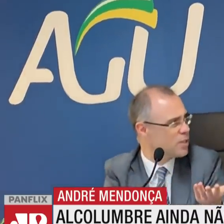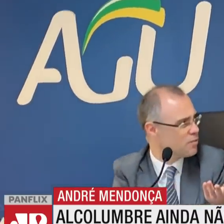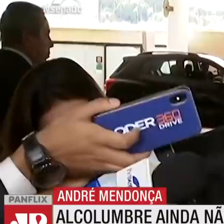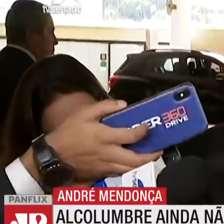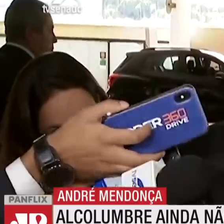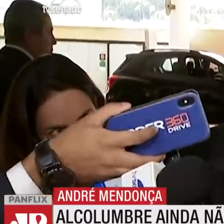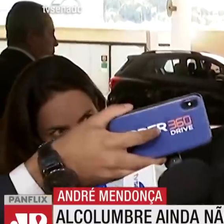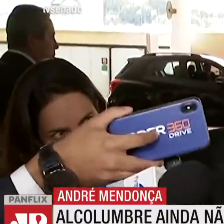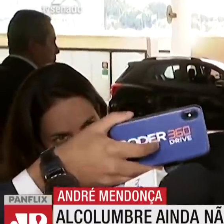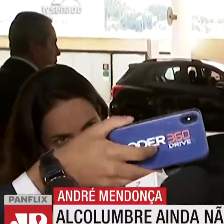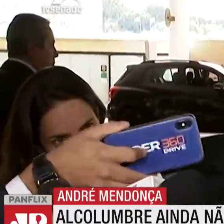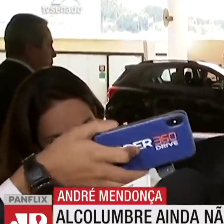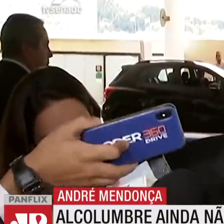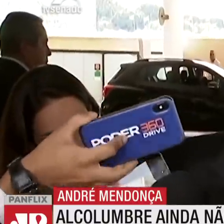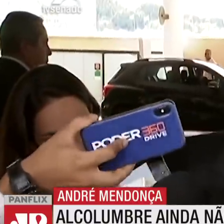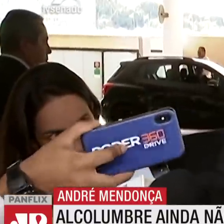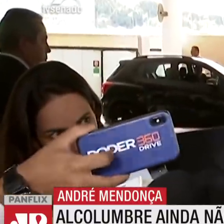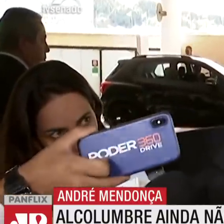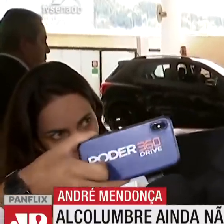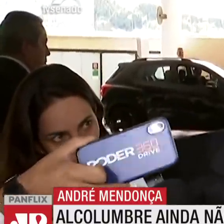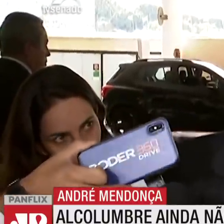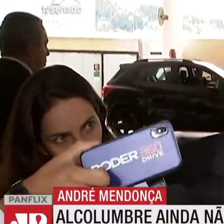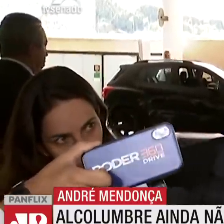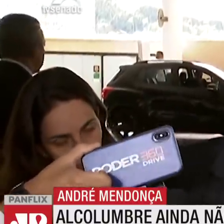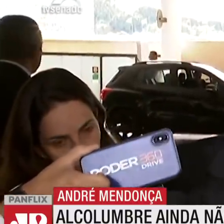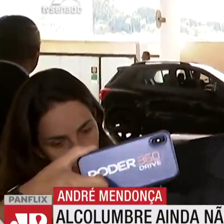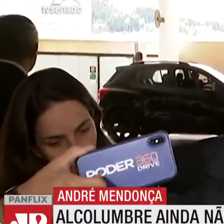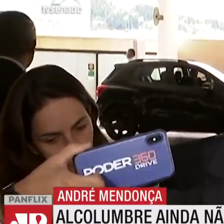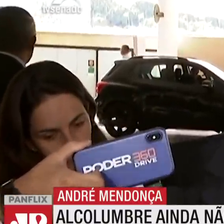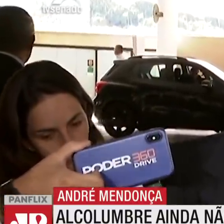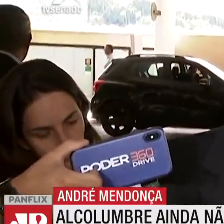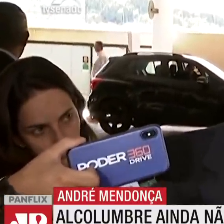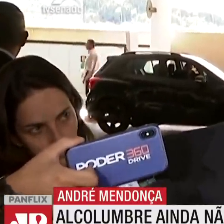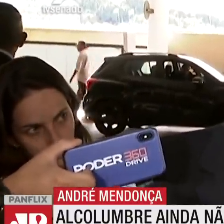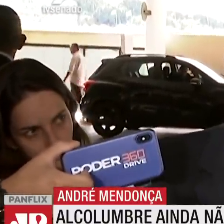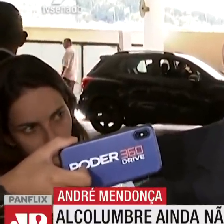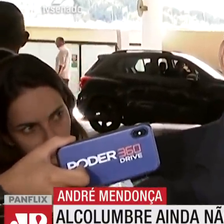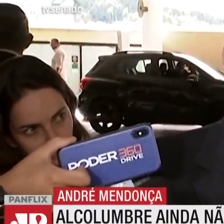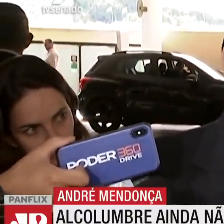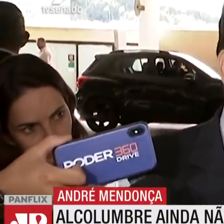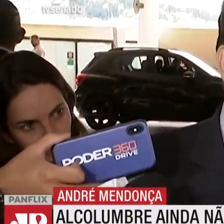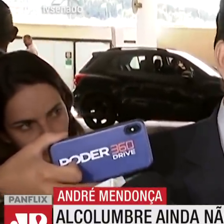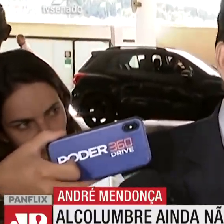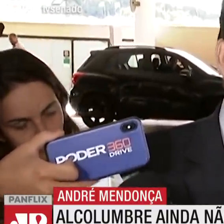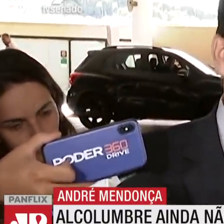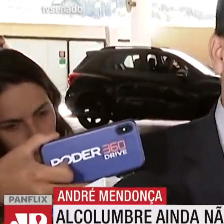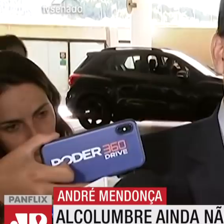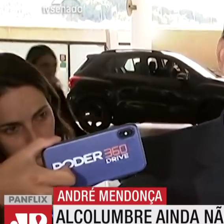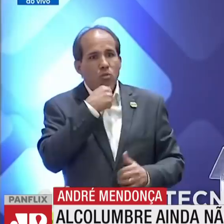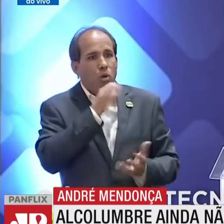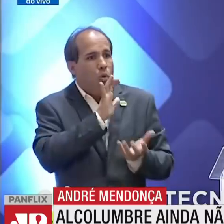sabatina. O ex-presidente do Senado nunca deu uma razão clara sobre o motivo para não submeter o nome de Mendonça à